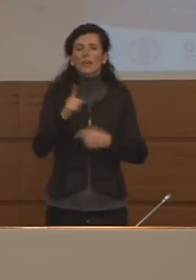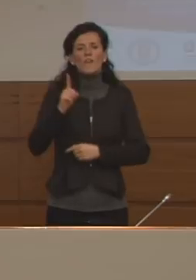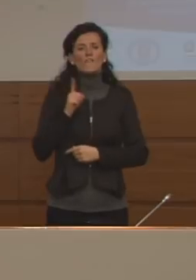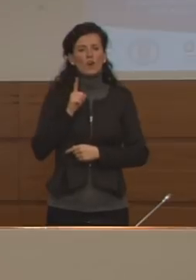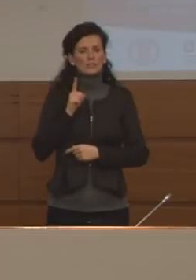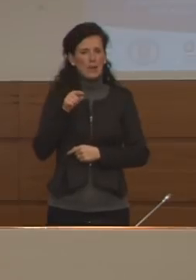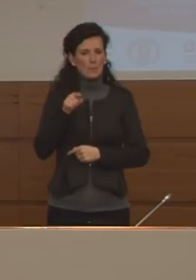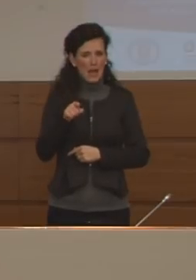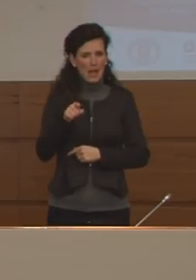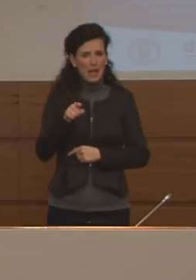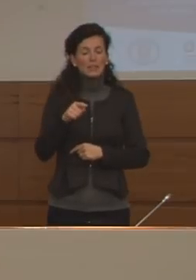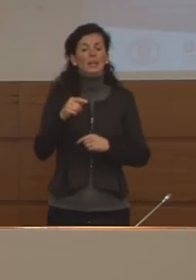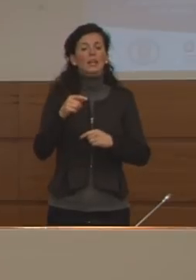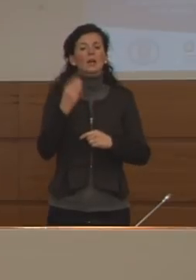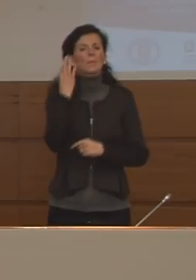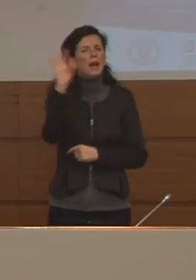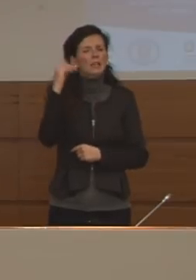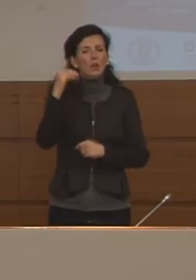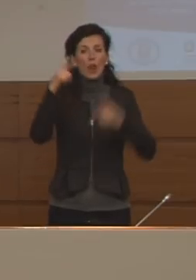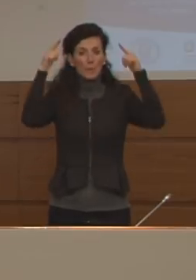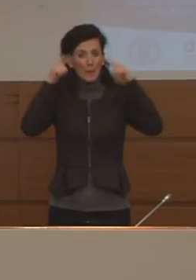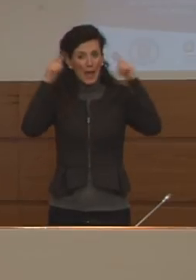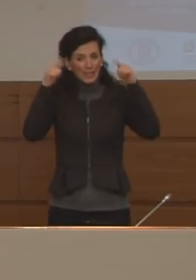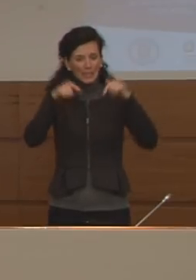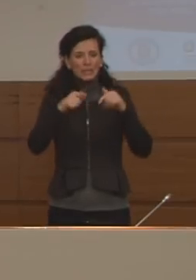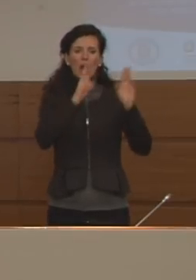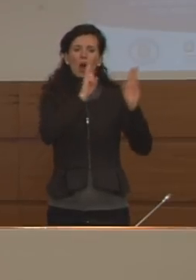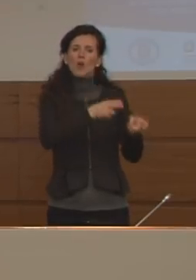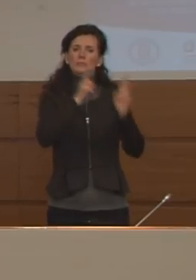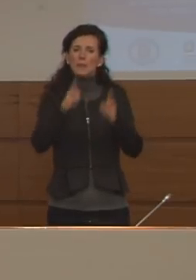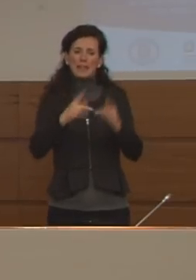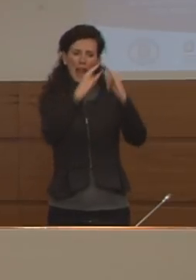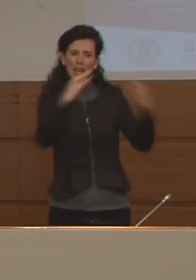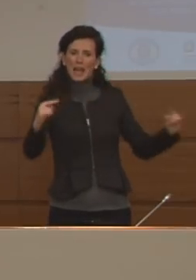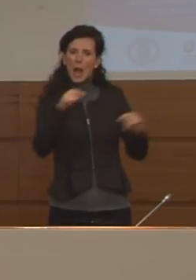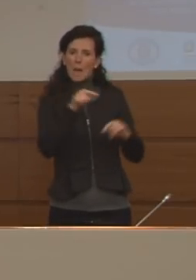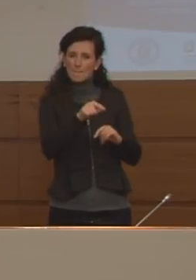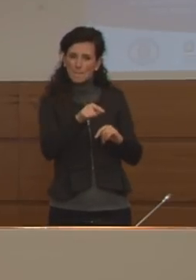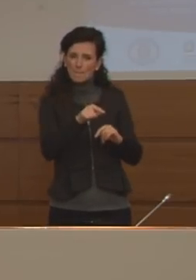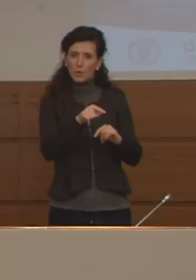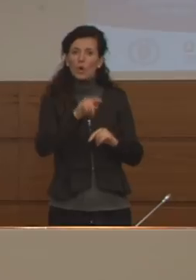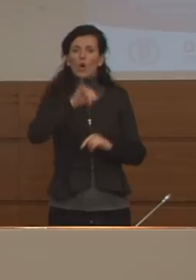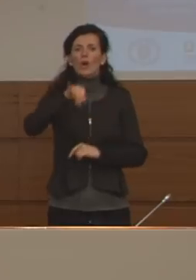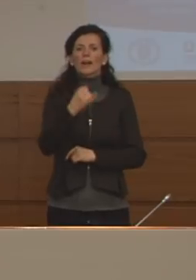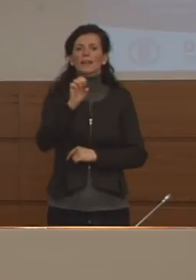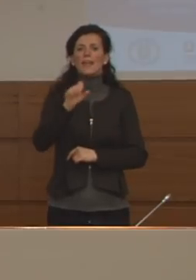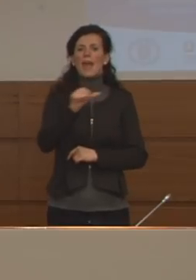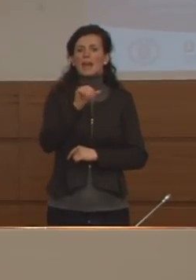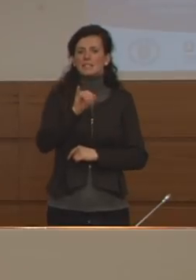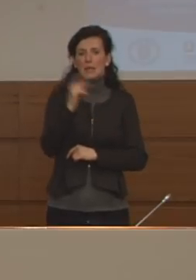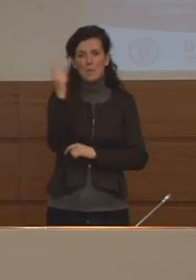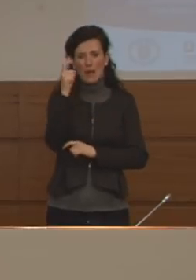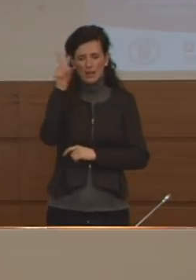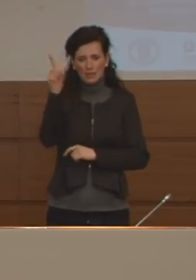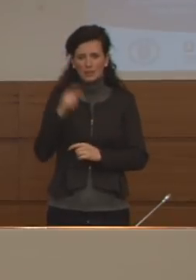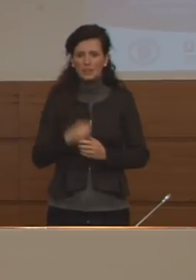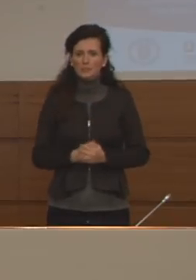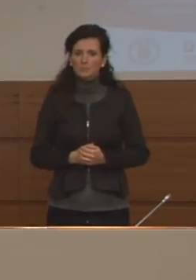in particolar modo della marina per l'ospedale da campo che è stato installato a jesi voglio